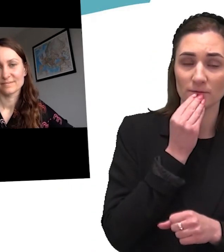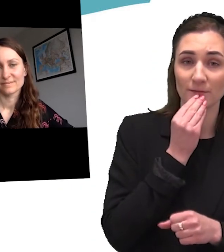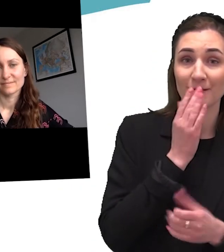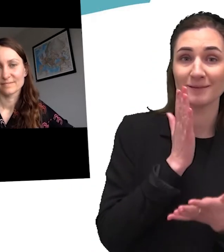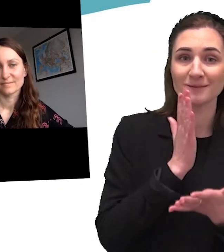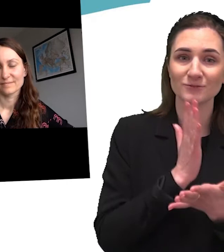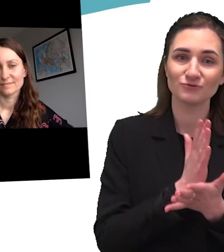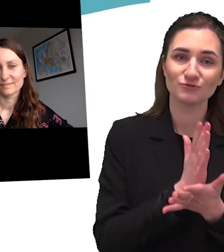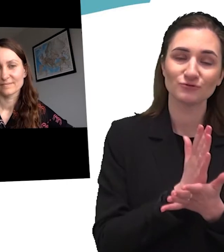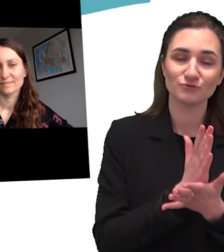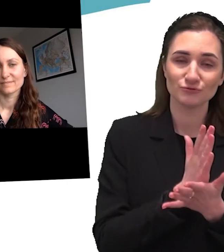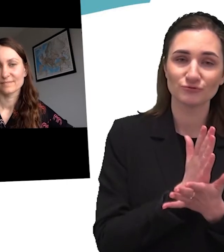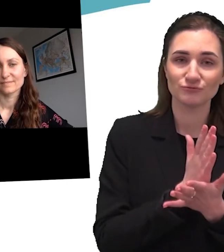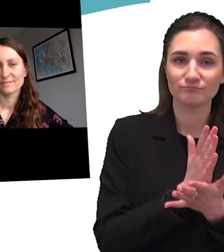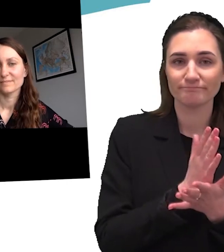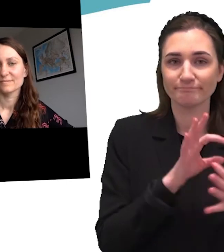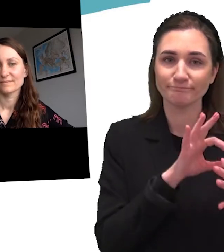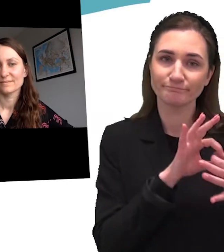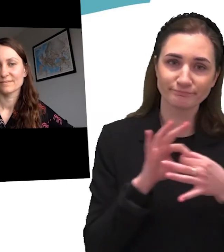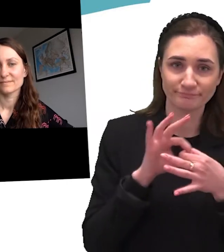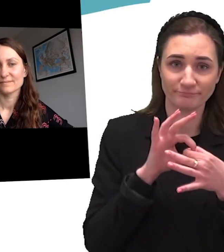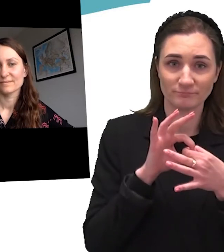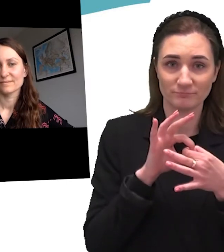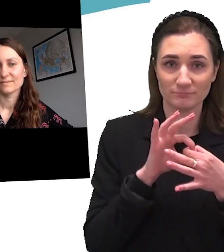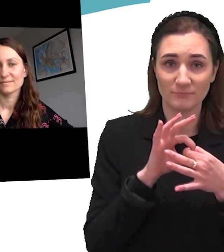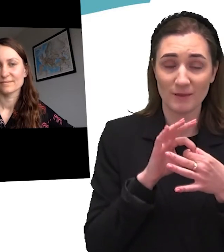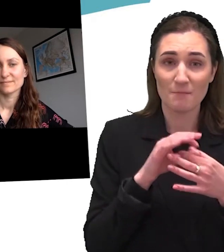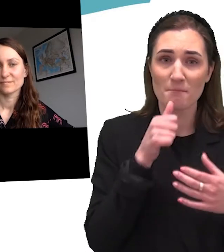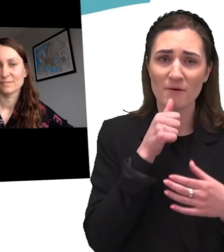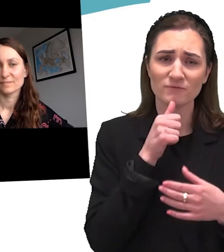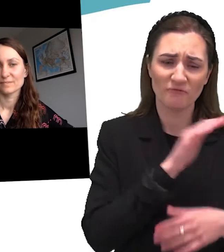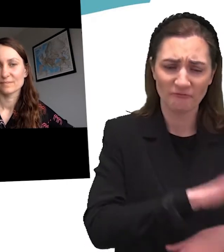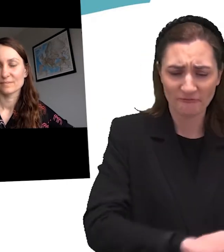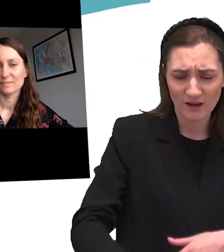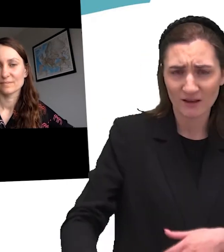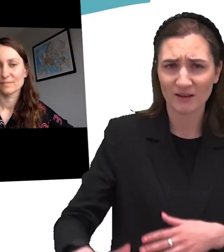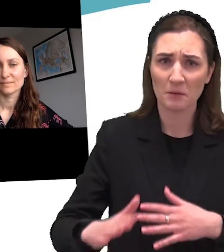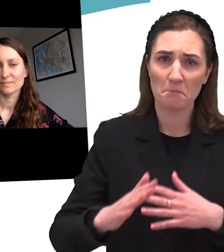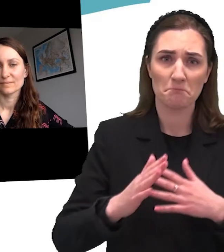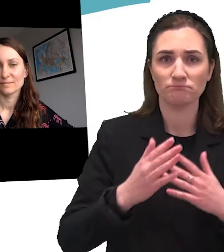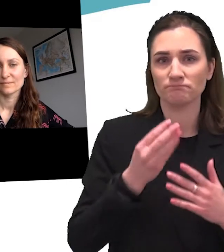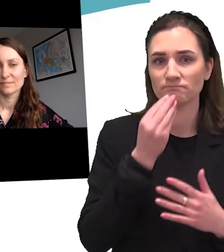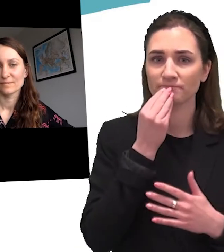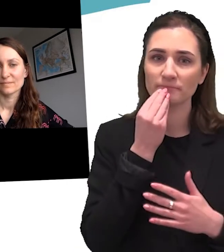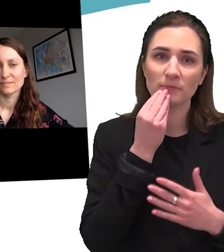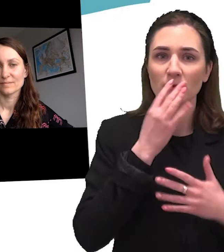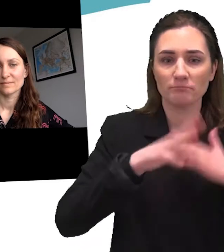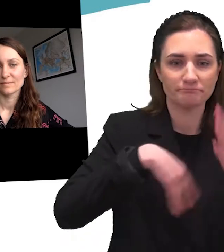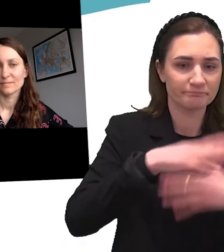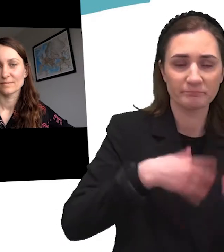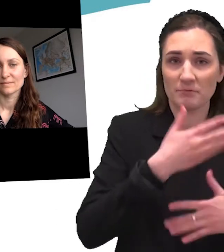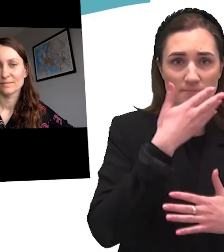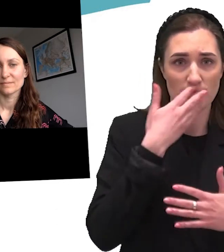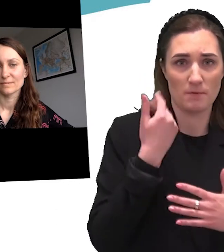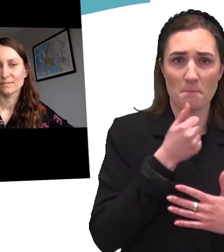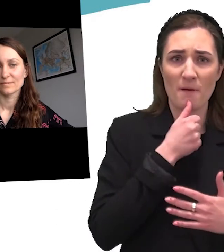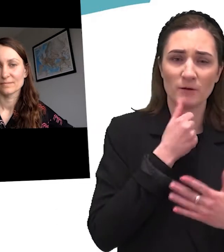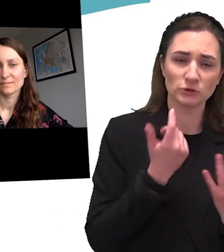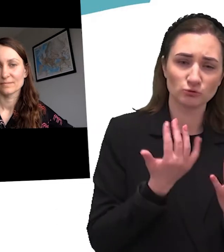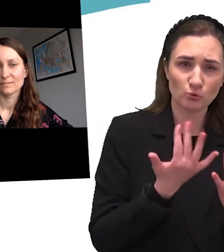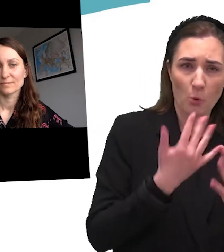patį, tai yra santykinai, nes, pavyzdžiui, daug, ypač mažesnių vaikų, jie nevalgo sumaišytų,